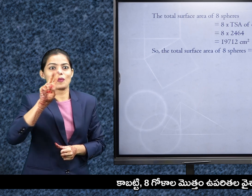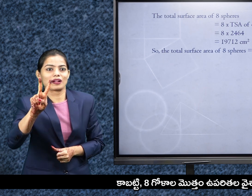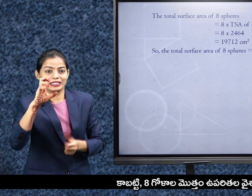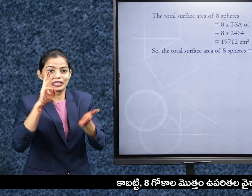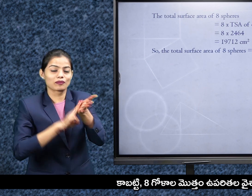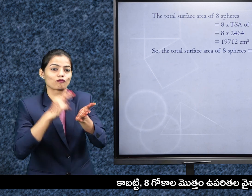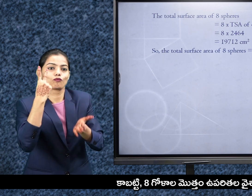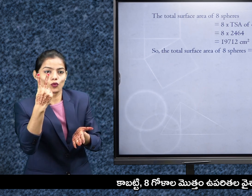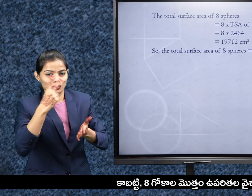సెంటీమీటర్.